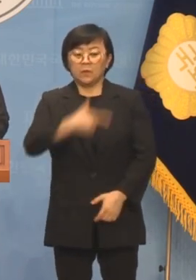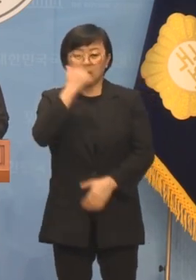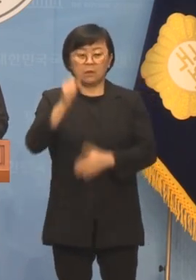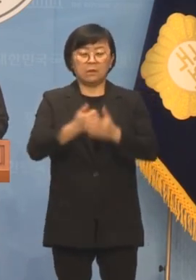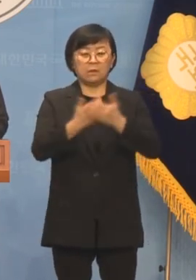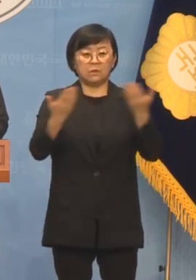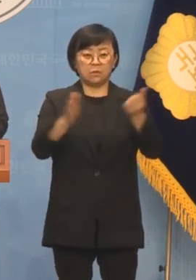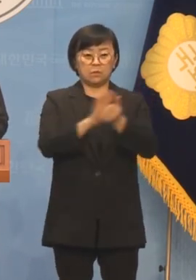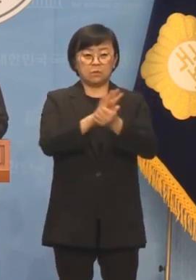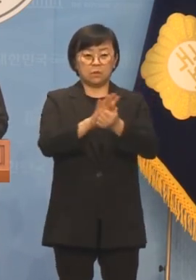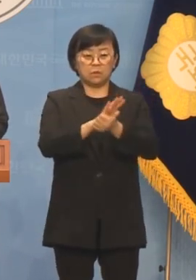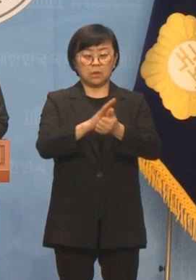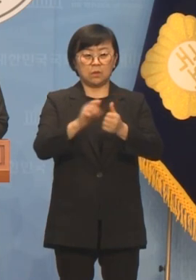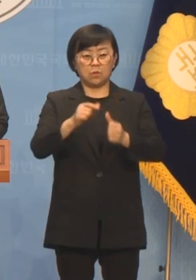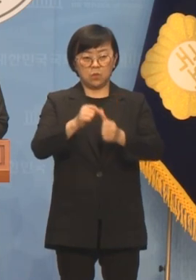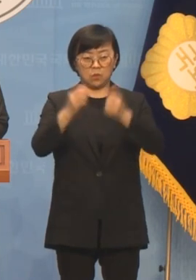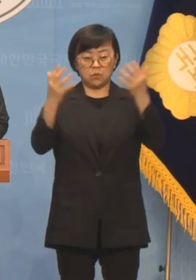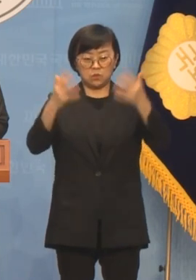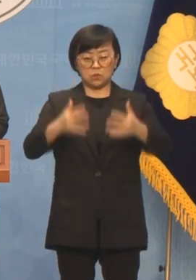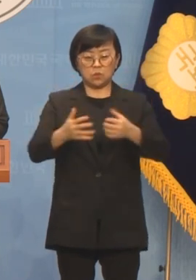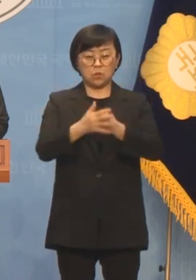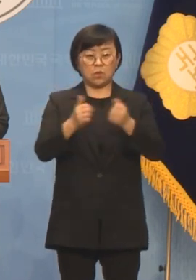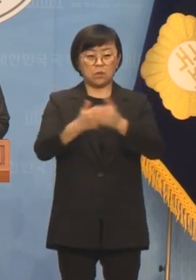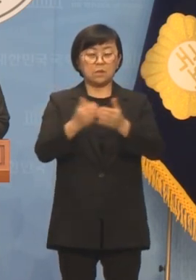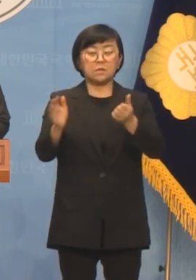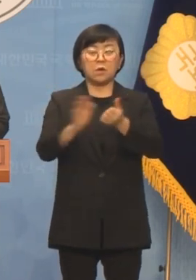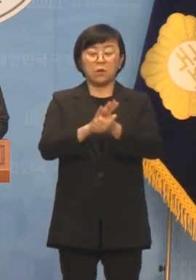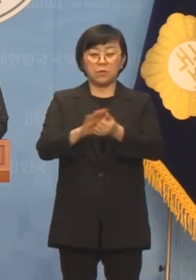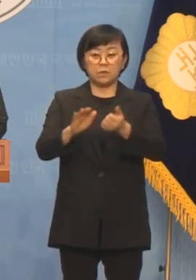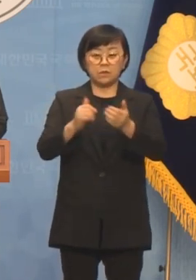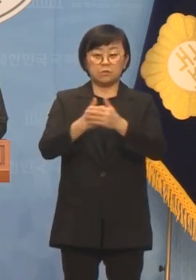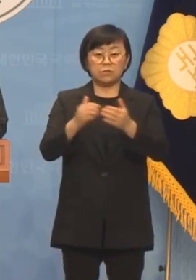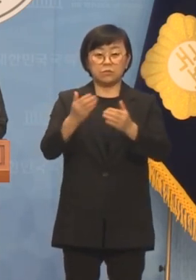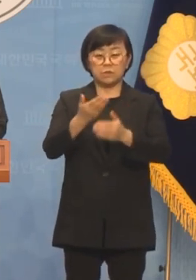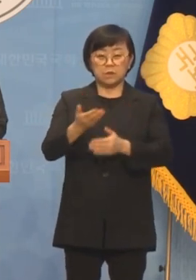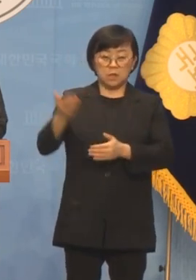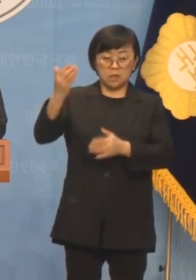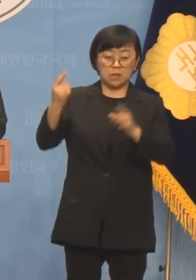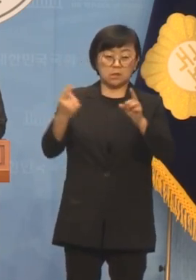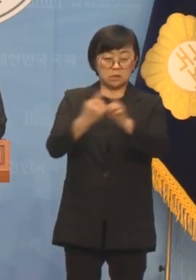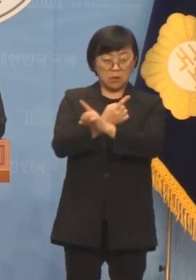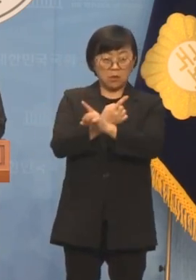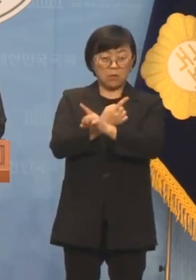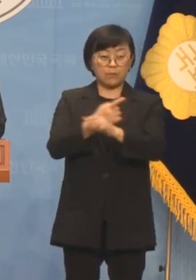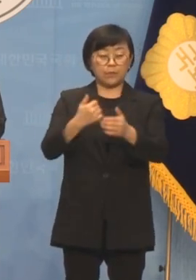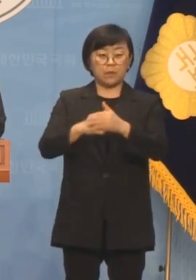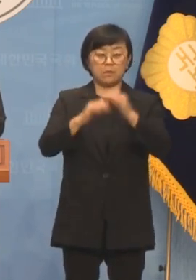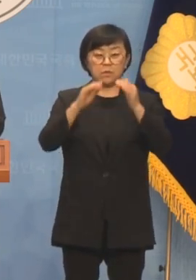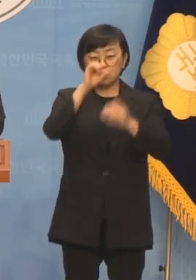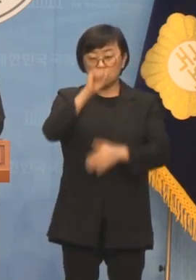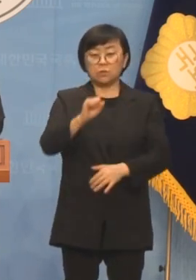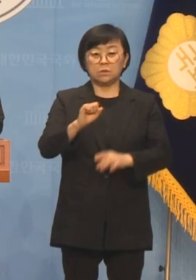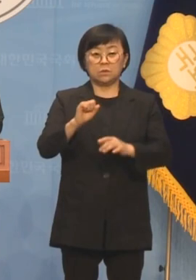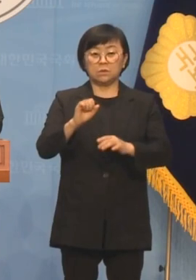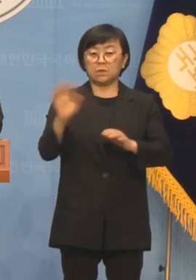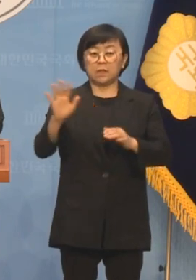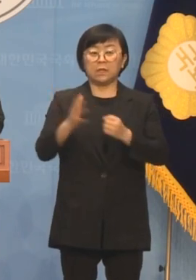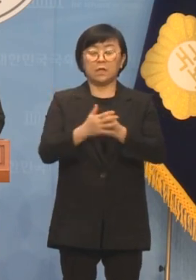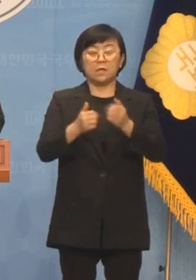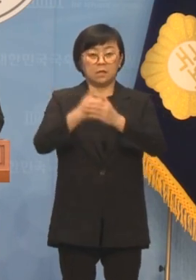돌봄 노동의 고용 조건은 서비스 품질 개선 및 양질의 서비스는 요원합니다.